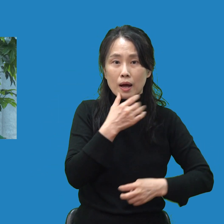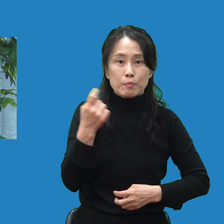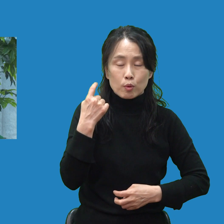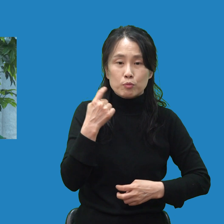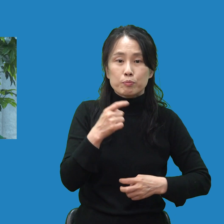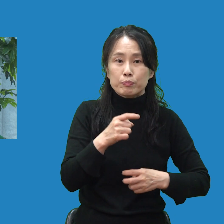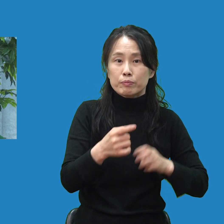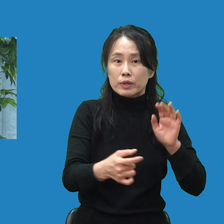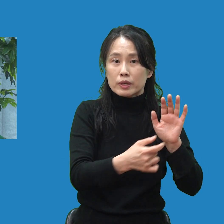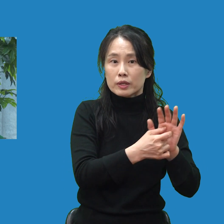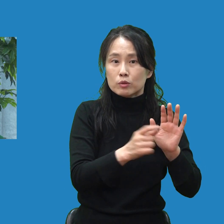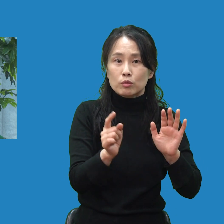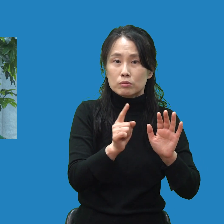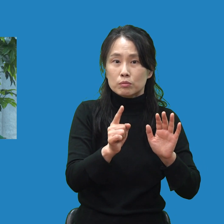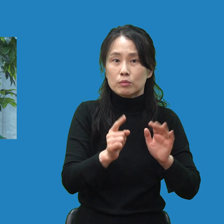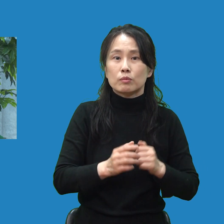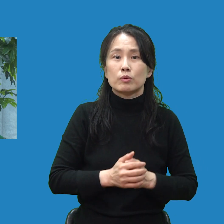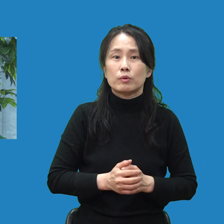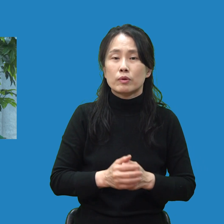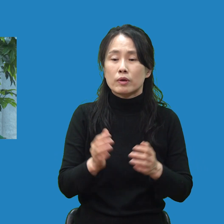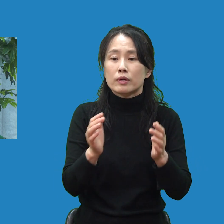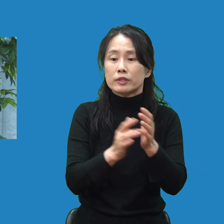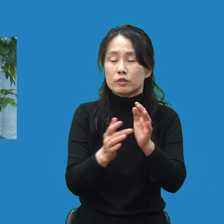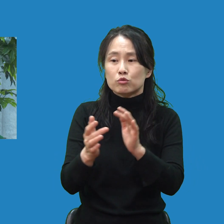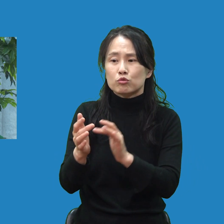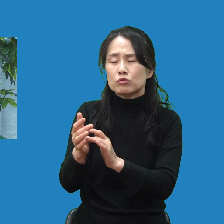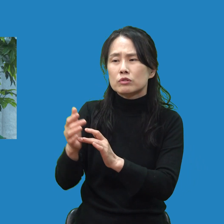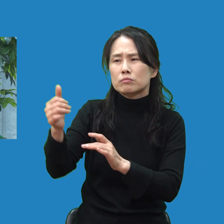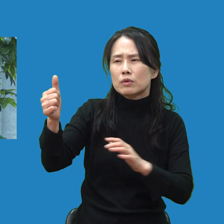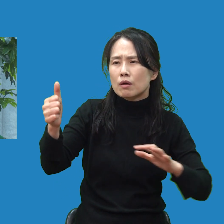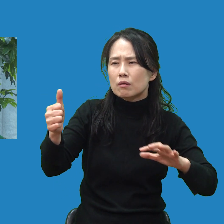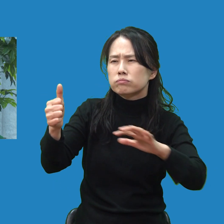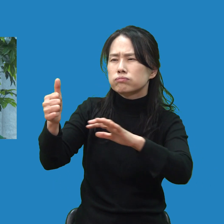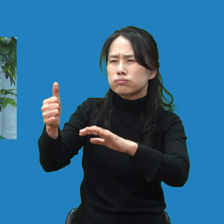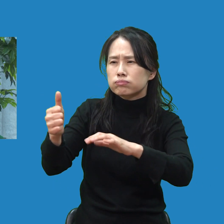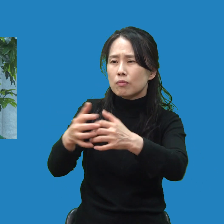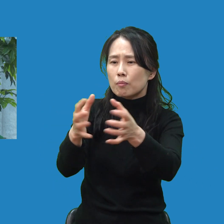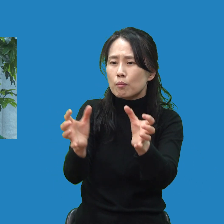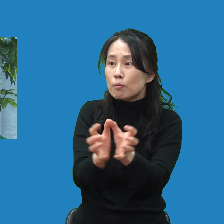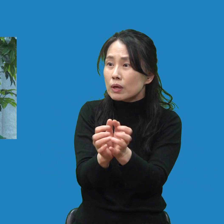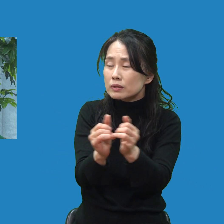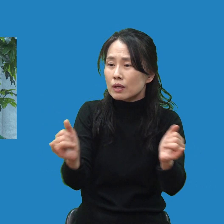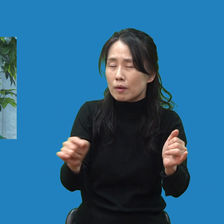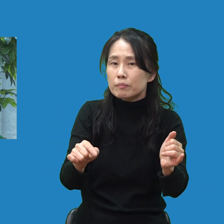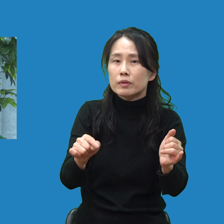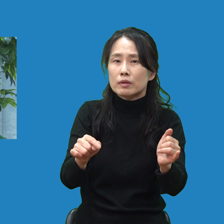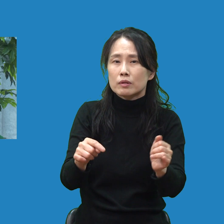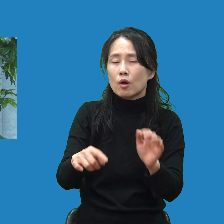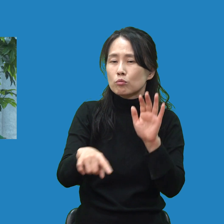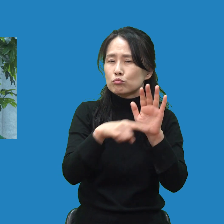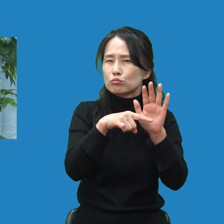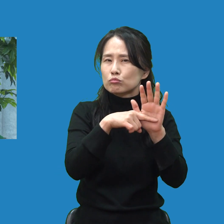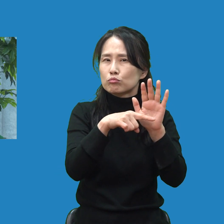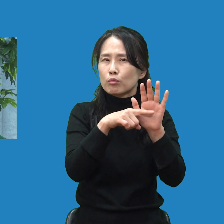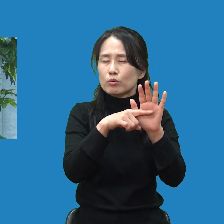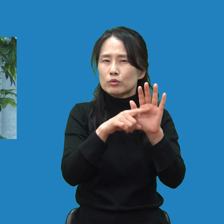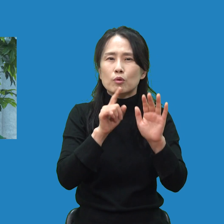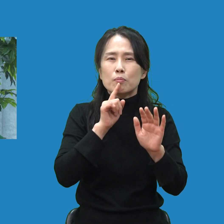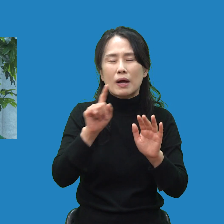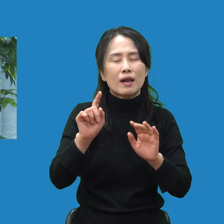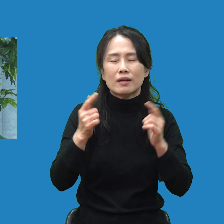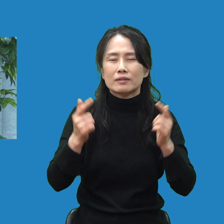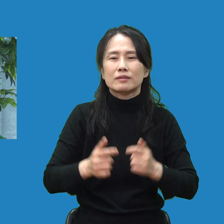무리를 부정적으로만 보지 않습니다. 조금은 저돌적인 열정을 가진 무리로